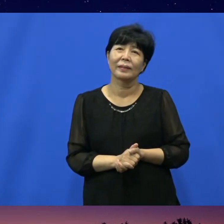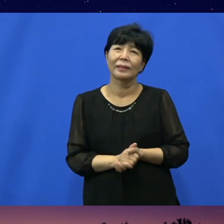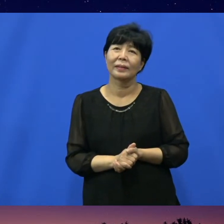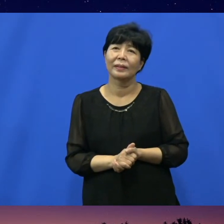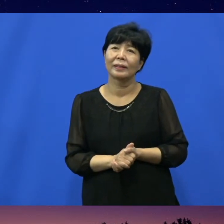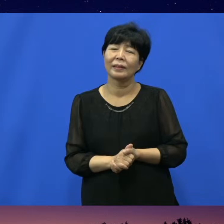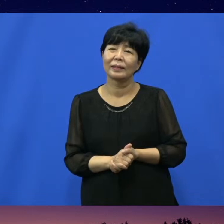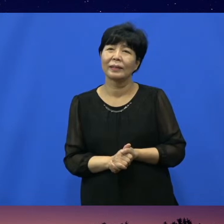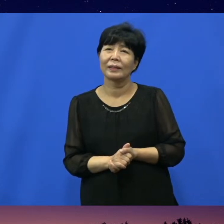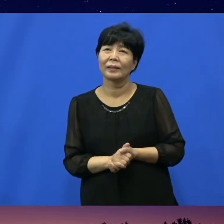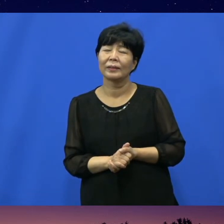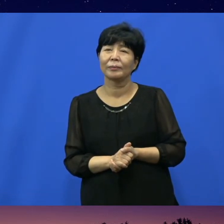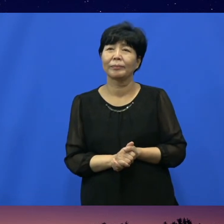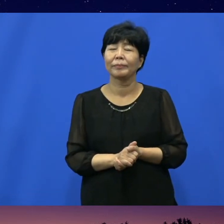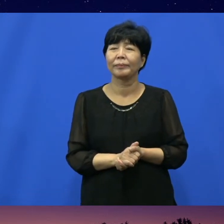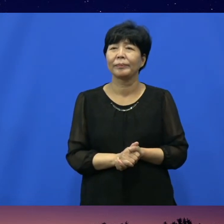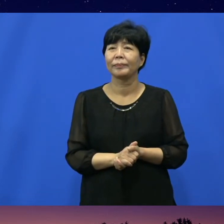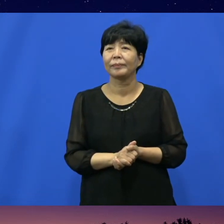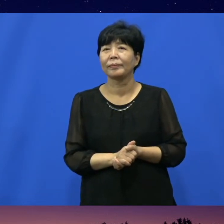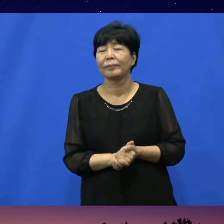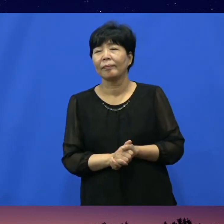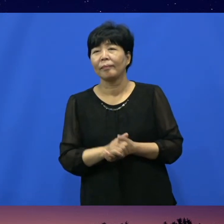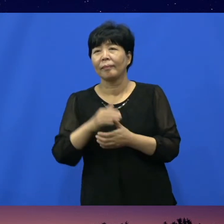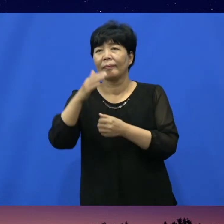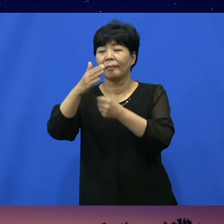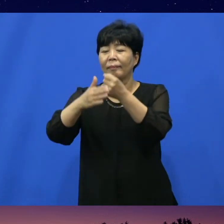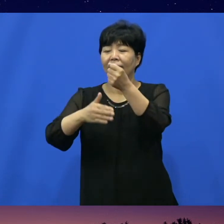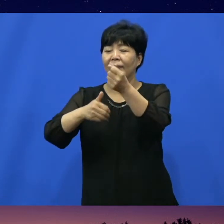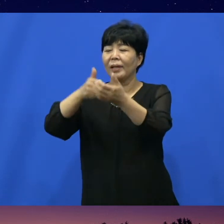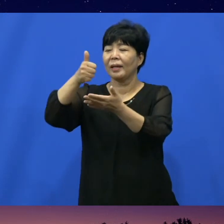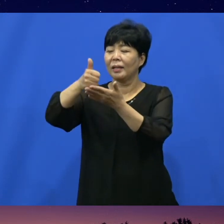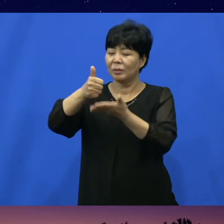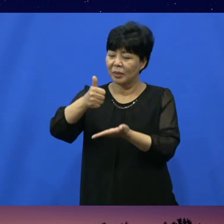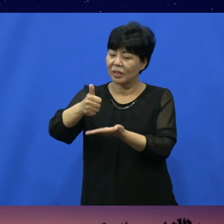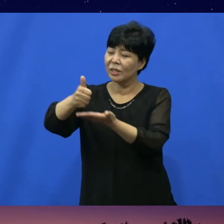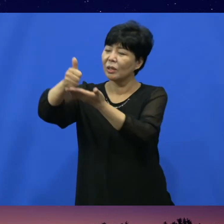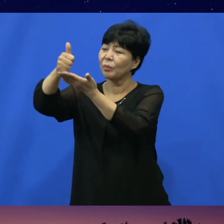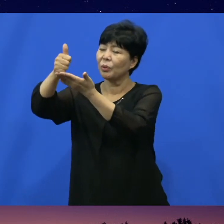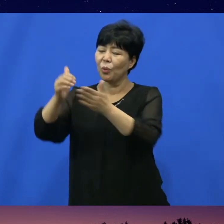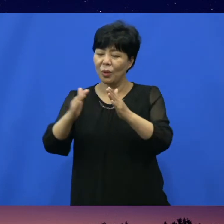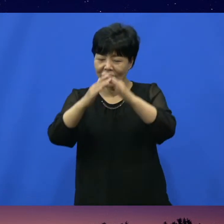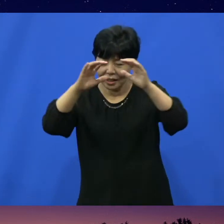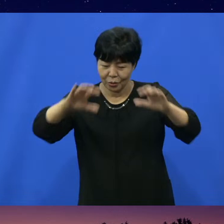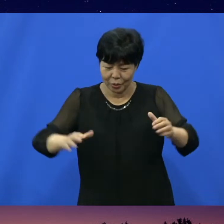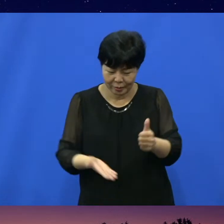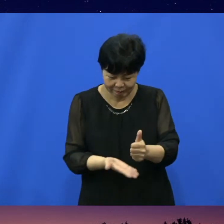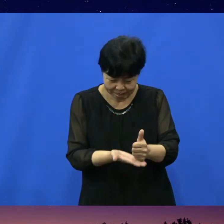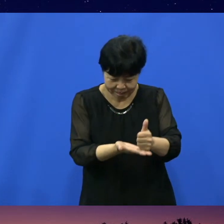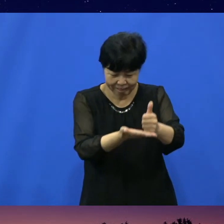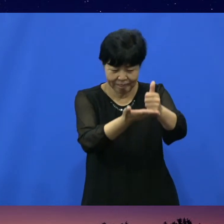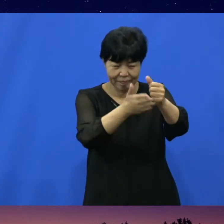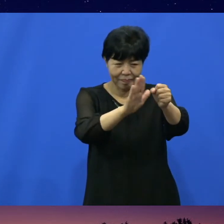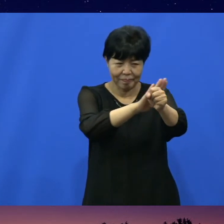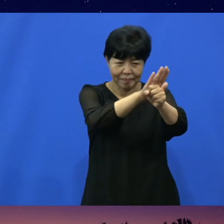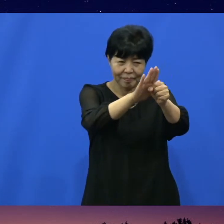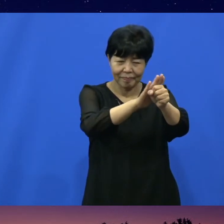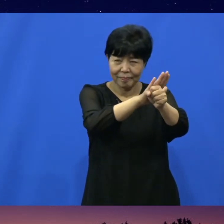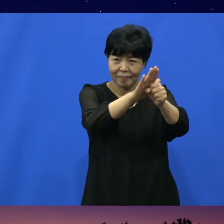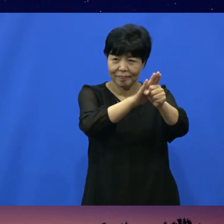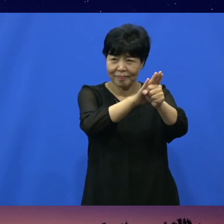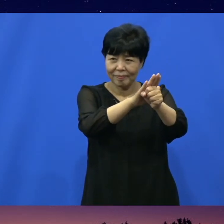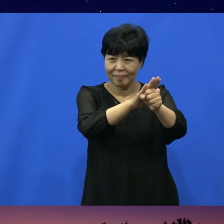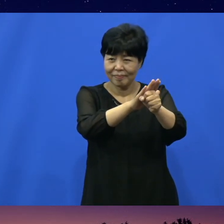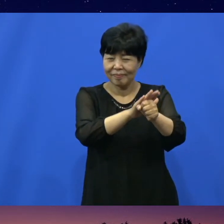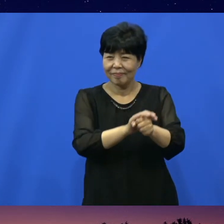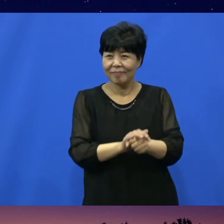우리에게 다른 욕구가 생겨요. 그게 뭐냐면 하나님을 섬기고 이웃을 사랑하려는 욕구가 생겨요. 그래서 이것을